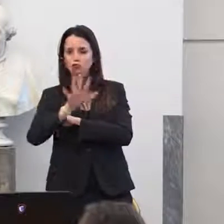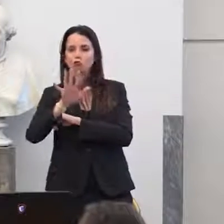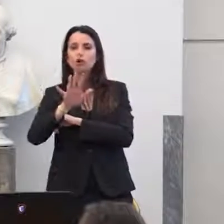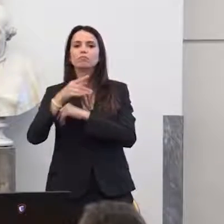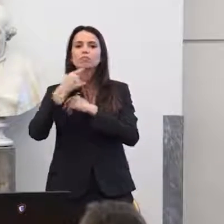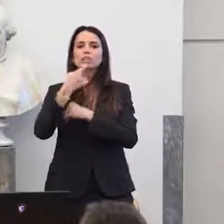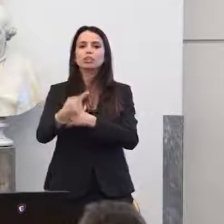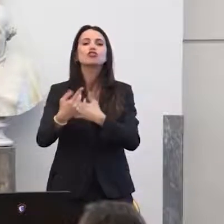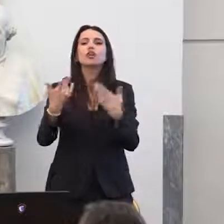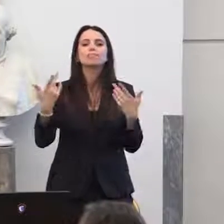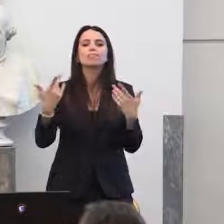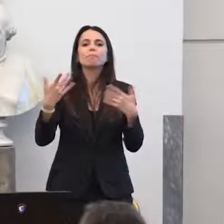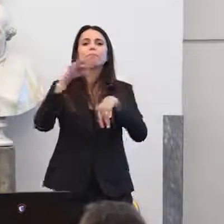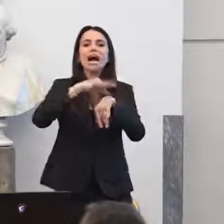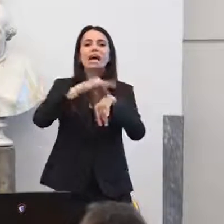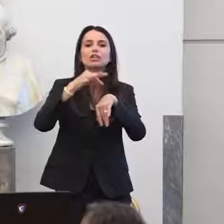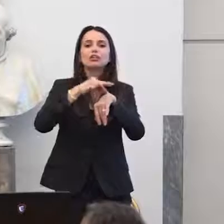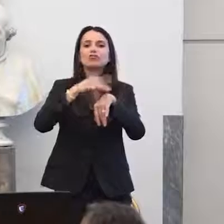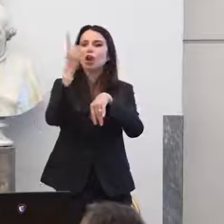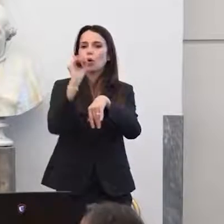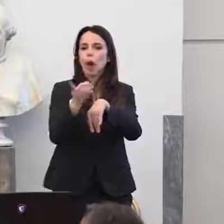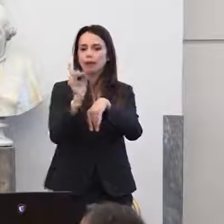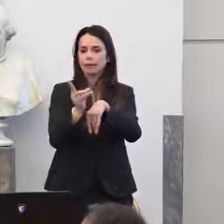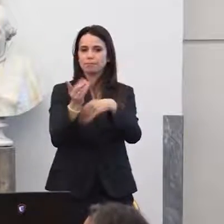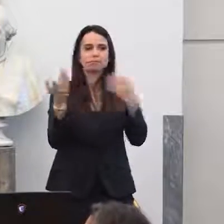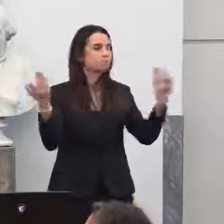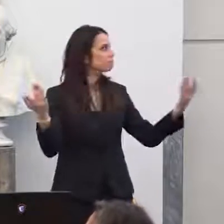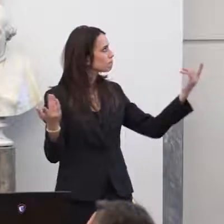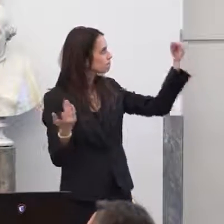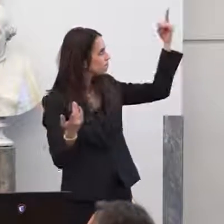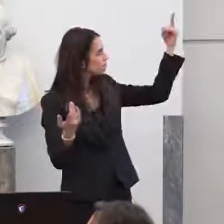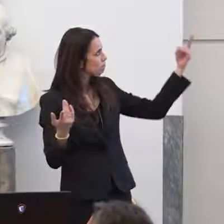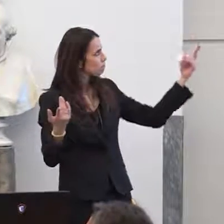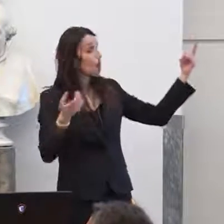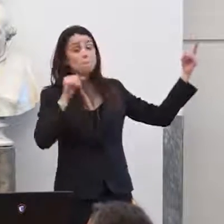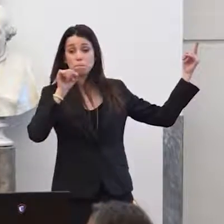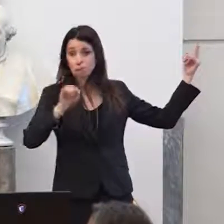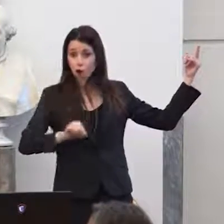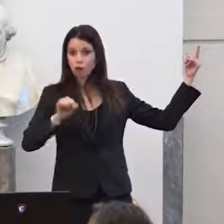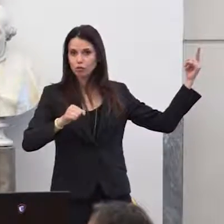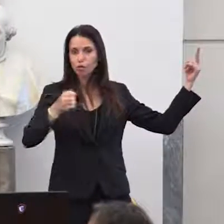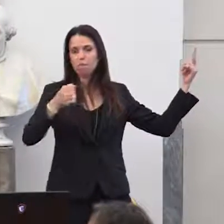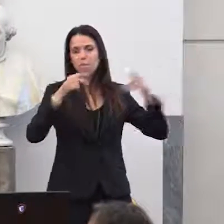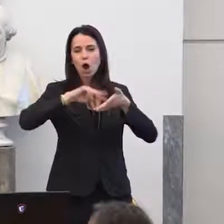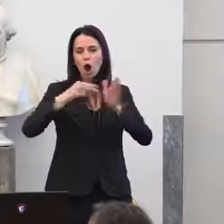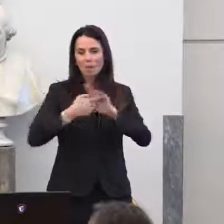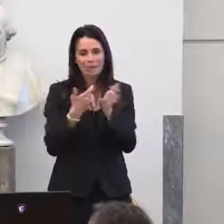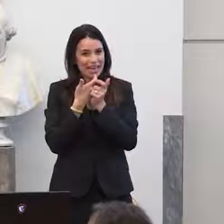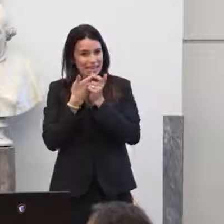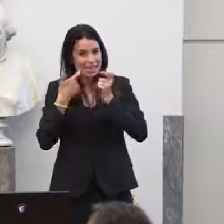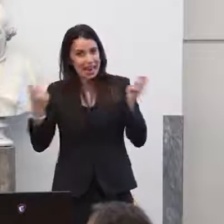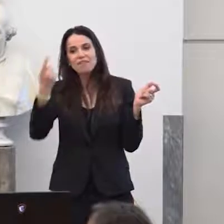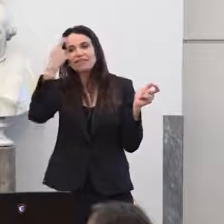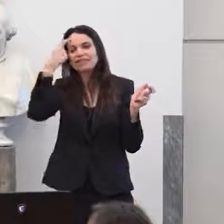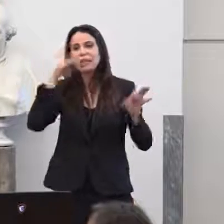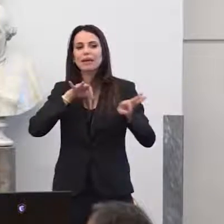patologie gravi del sistema nervoso che possono avere o meno una coma. Quindi quella